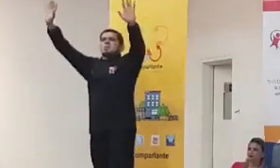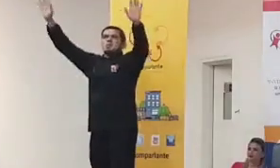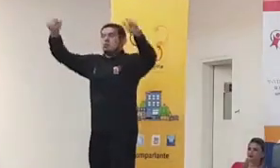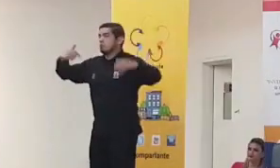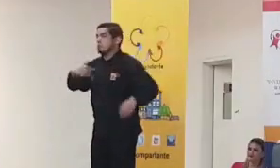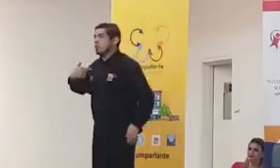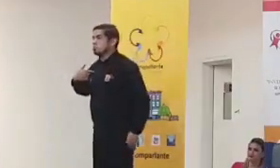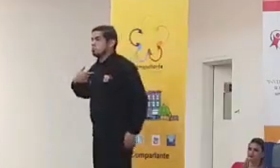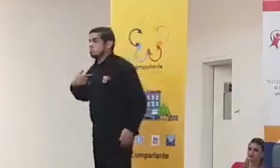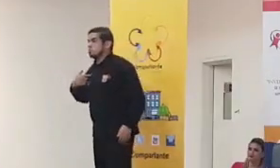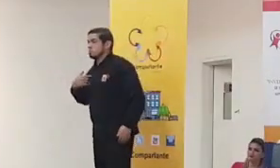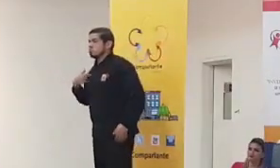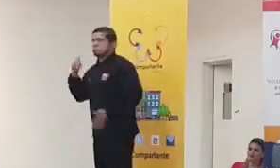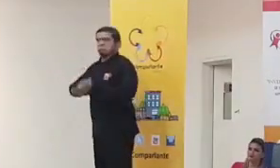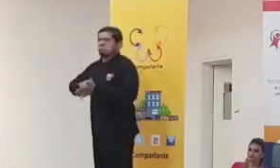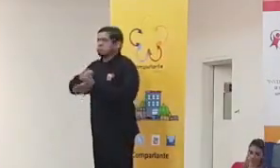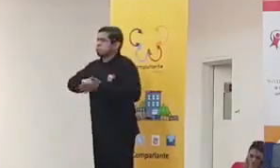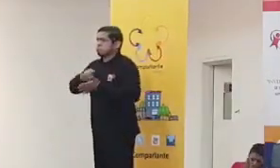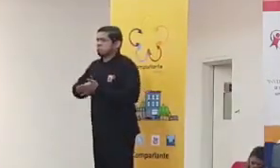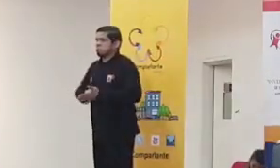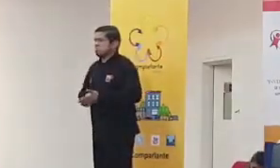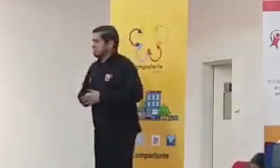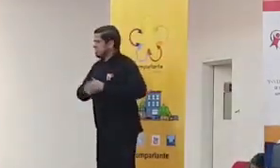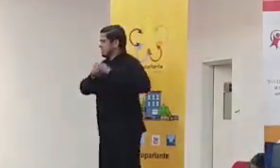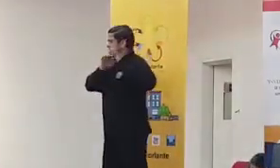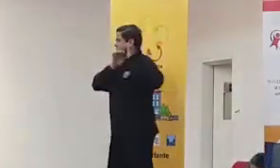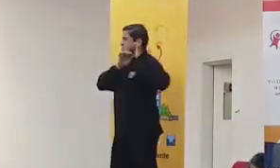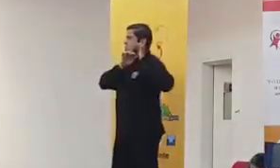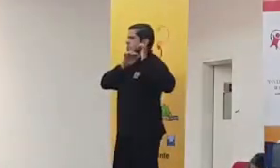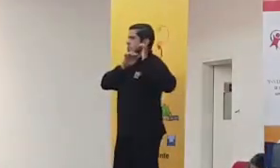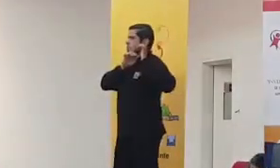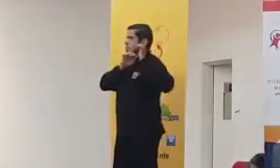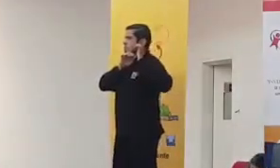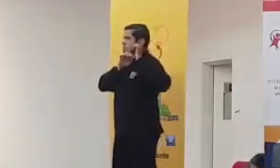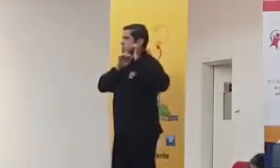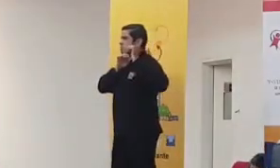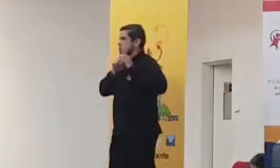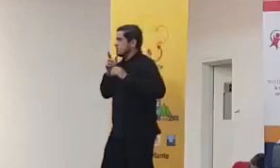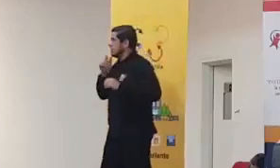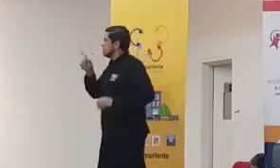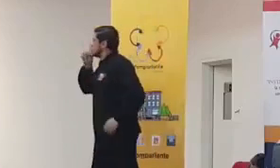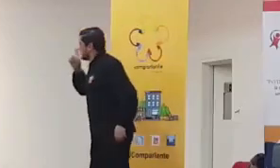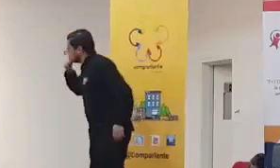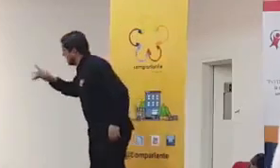importa. Ya por ahí escuchar a mi mamá decir, cállate.